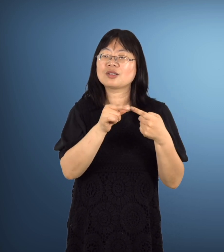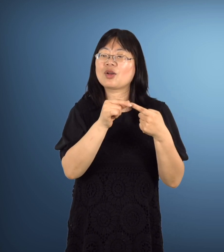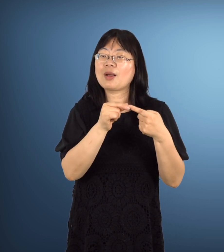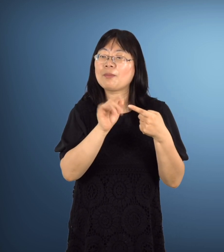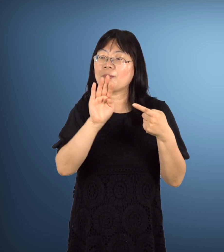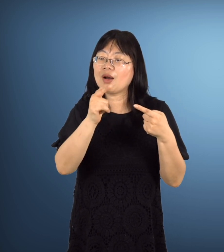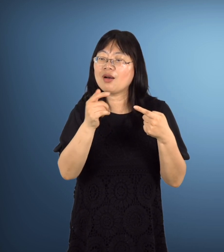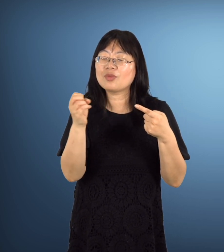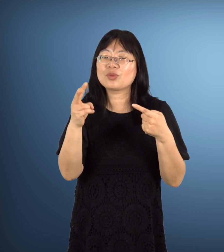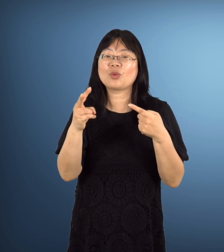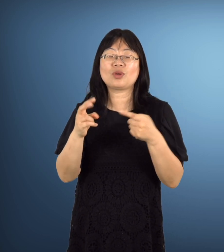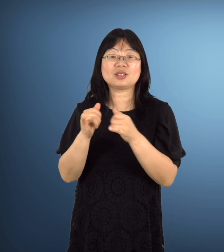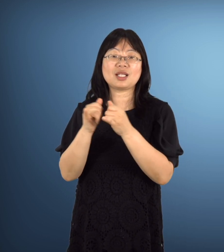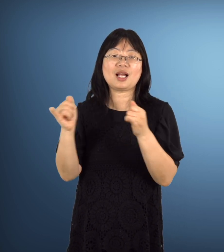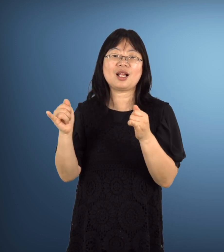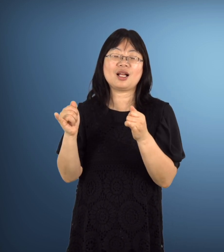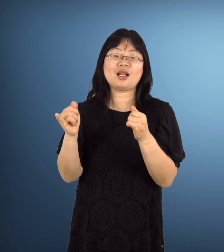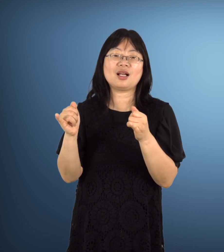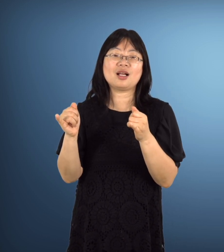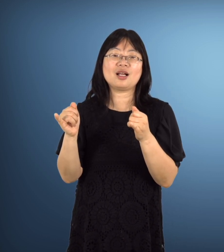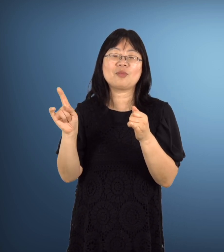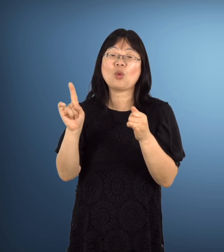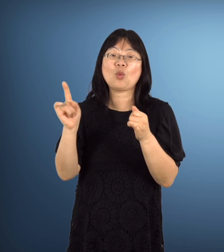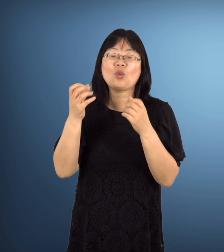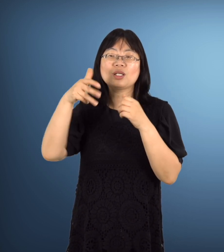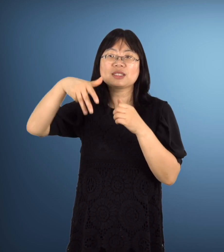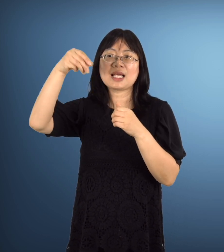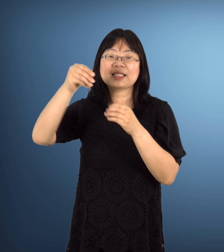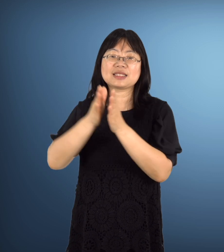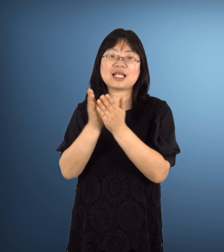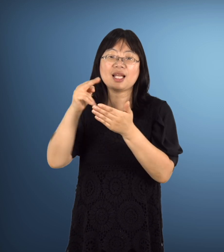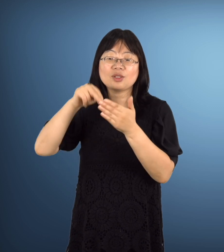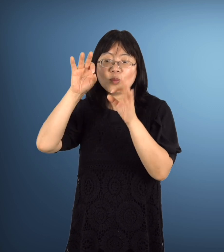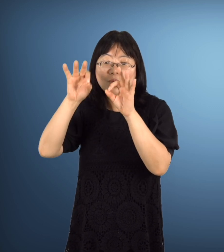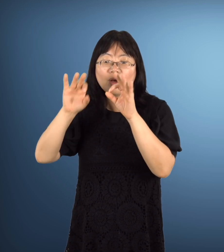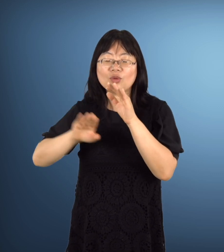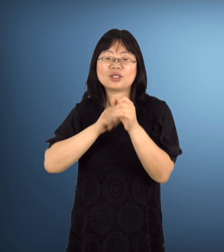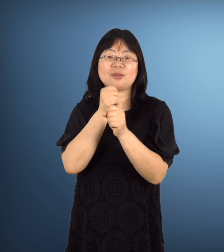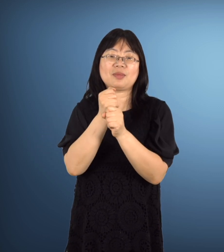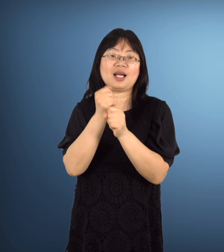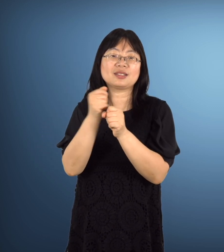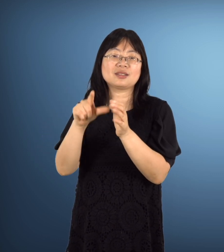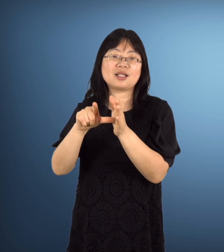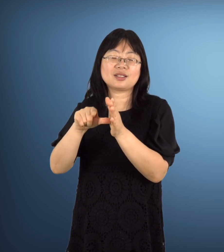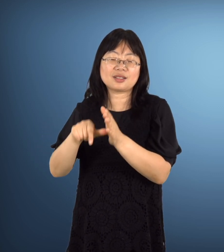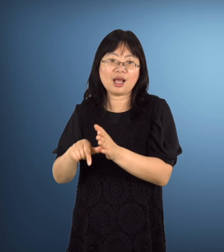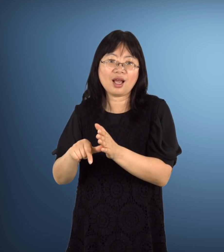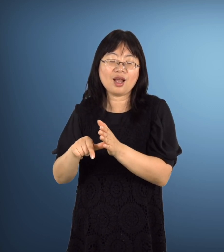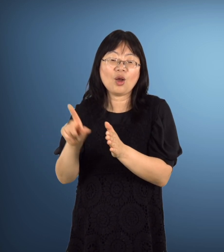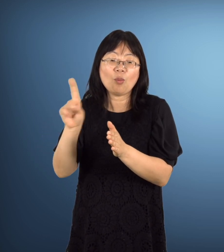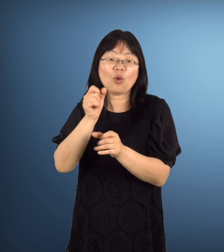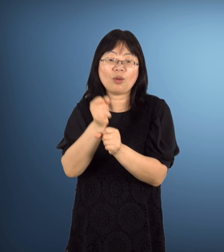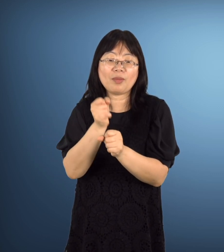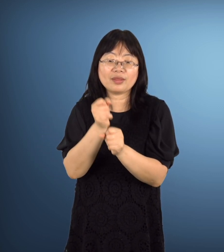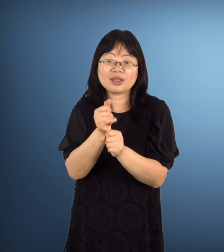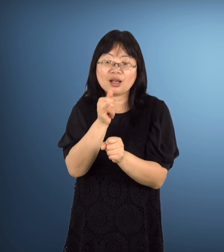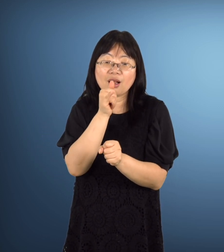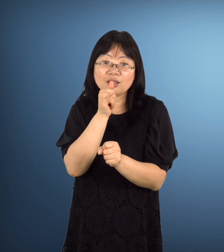나옵니까? 그렇죠. 창세기에 보면 우리를 만드실 때 뭘로